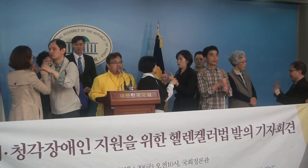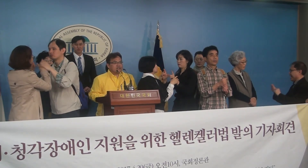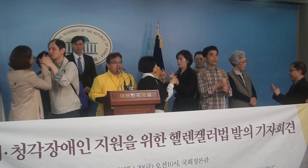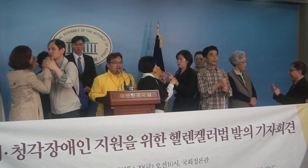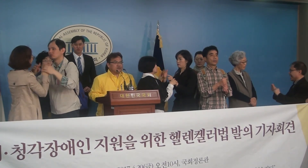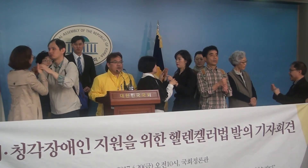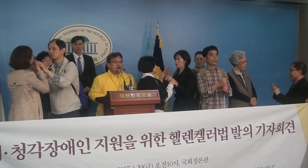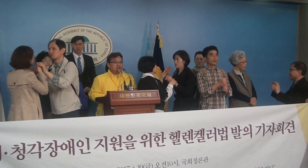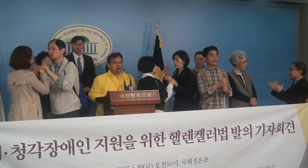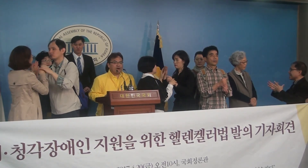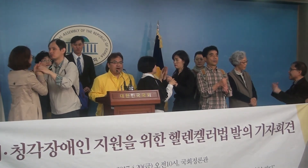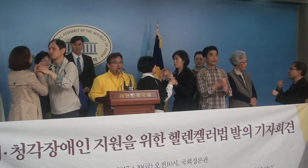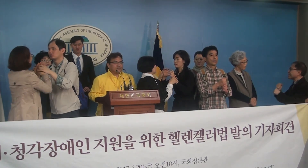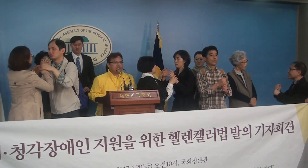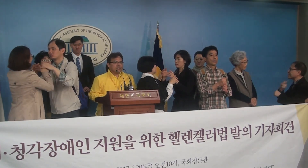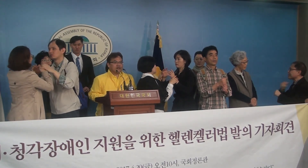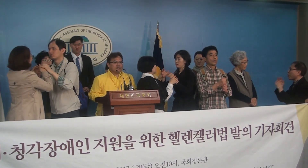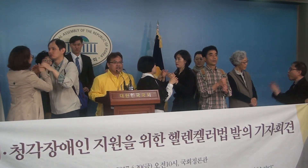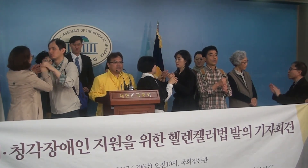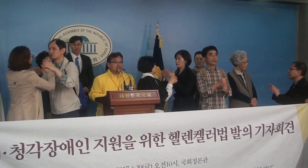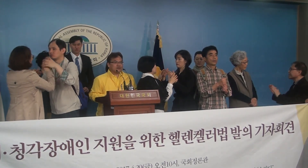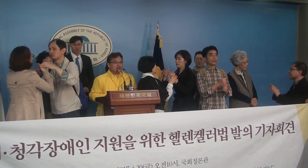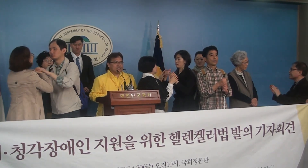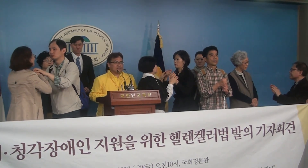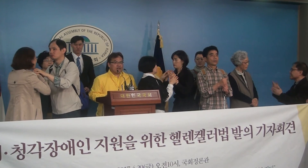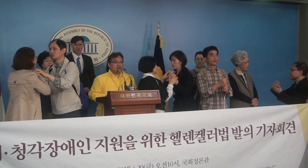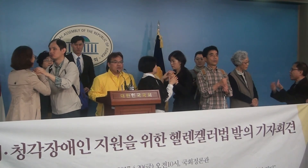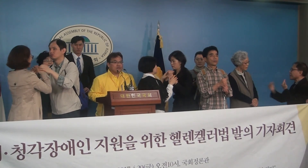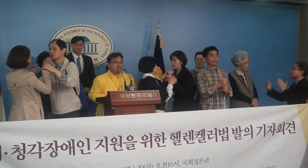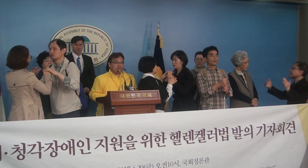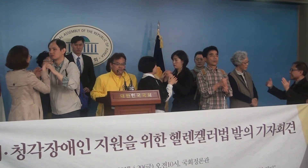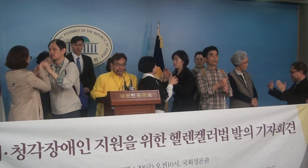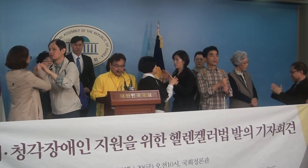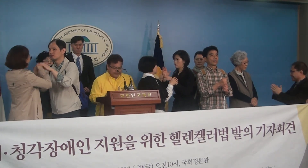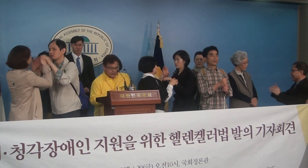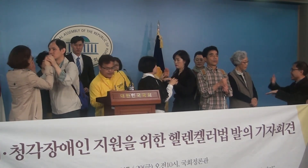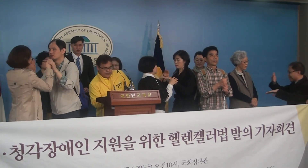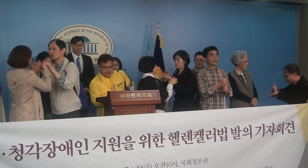그런 나라를 소망하면서 오늘 기자회견을 마치도록 하겠습니다. 고맙습니다.